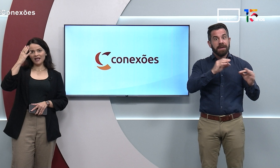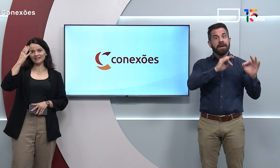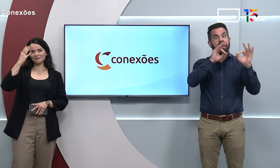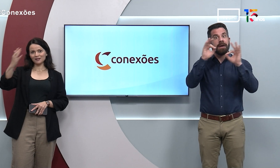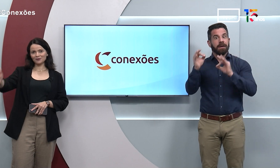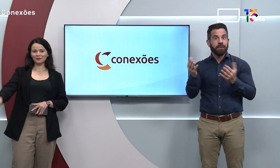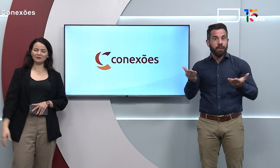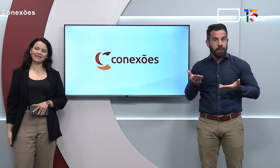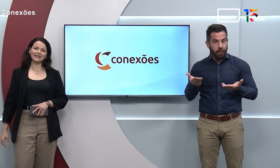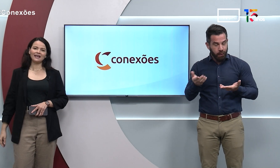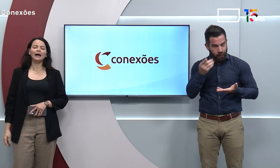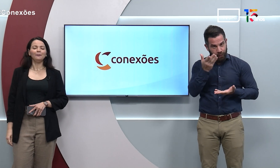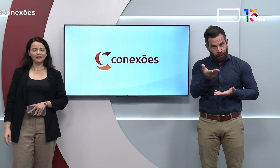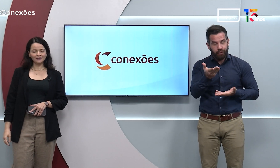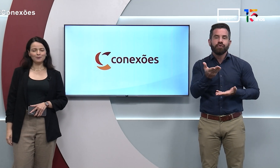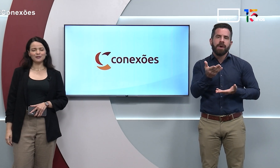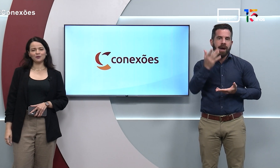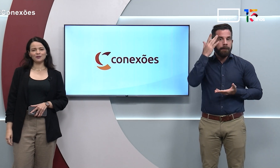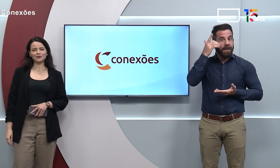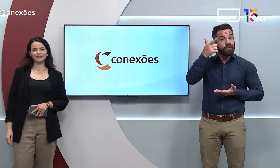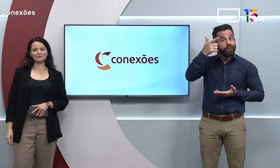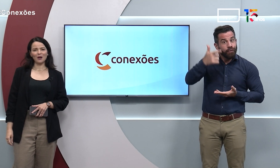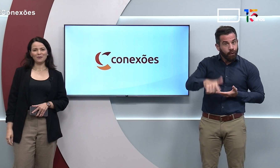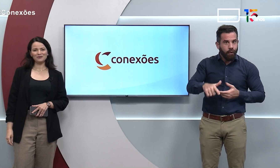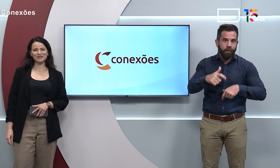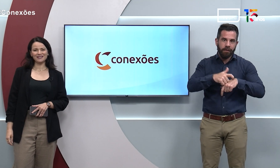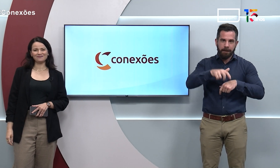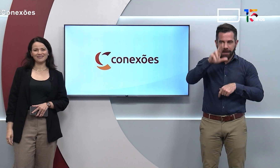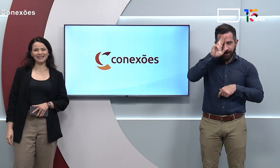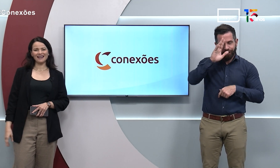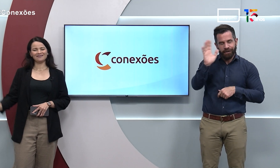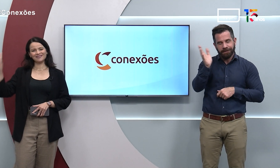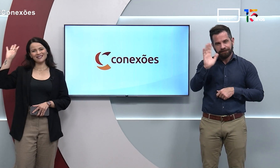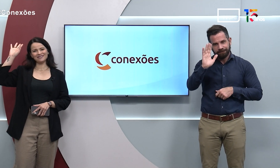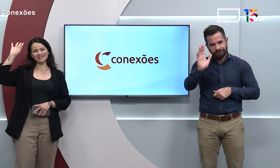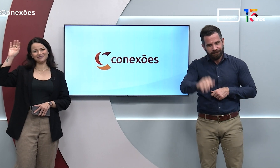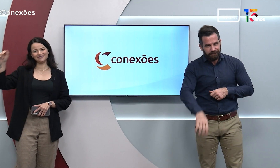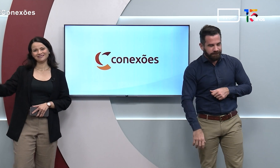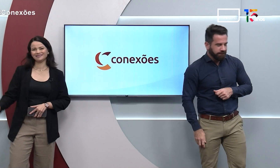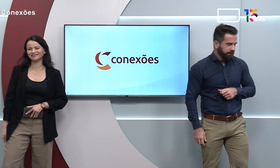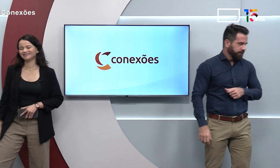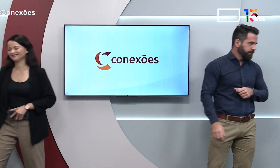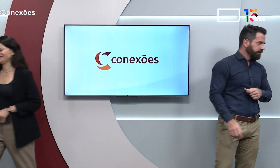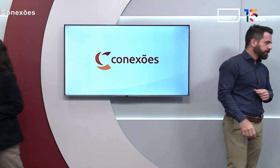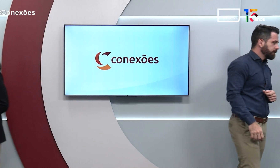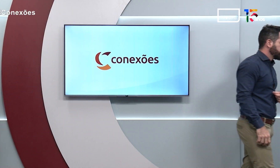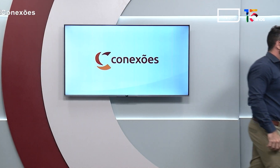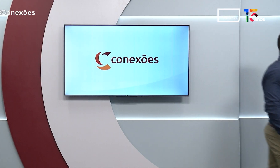sua audiência, pela sua companhia. Amanhã tem mais Conexões, ao meio-dia. Até lá. Tchau, tchau.